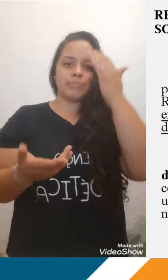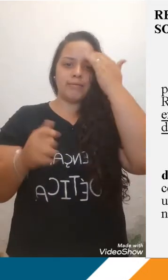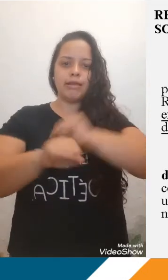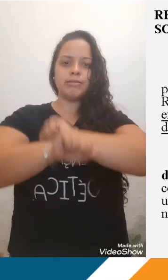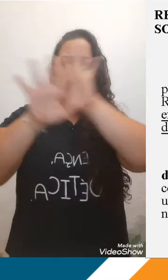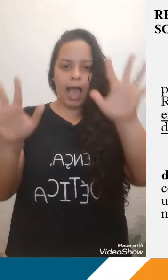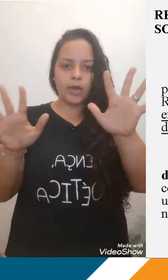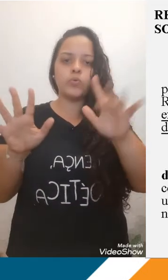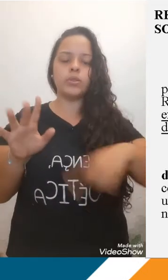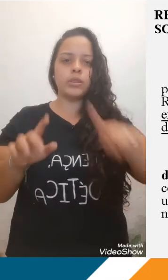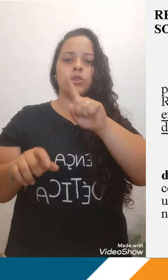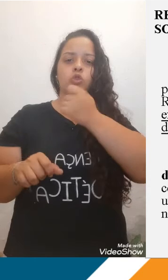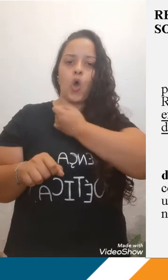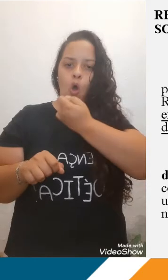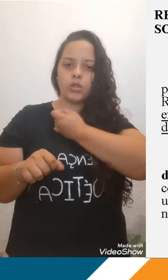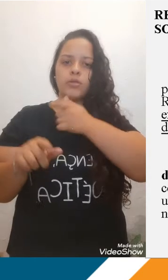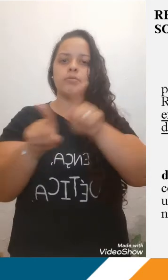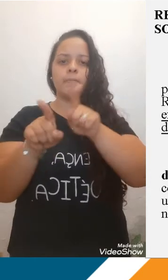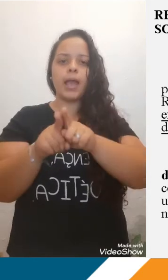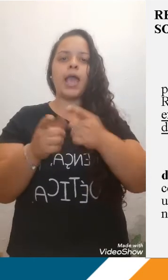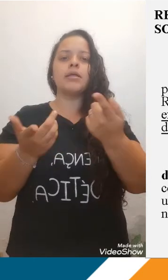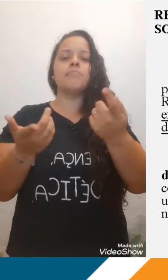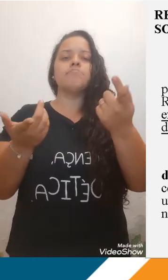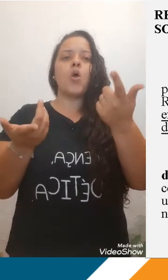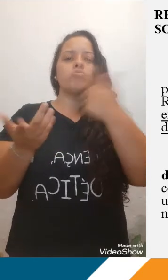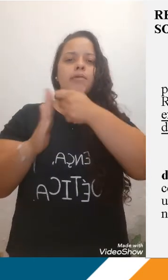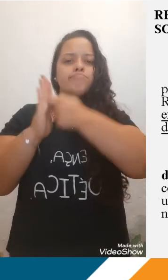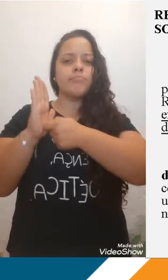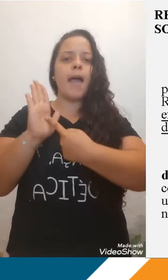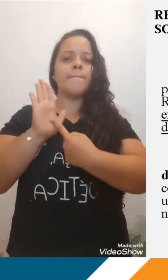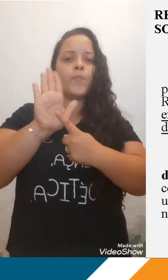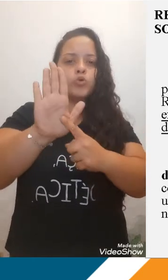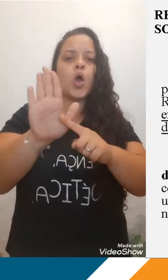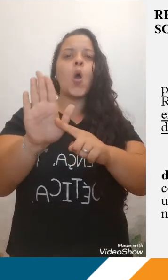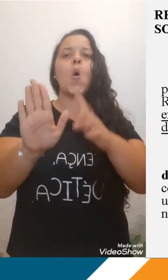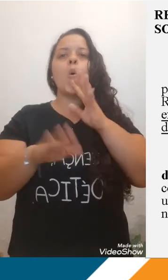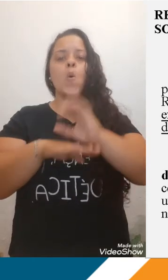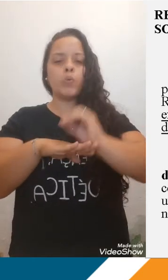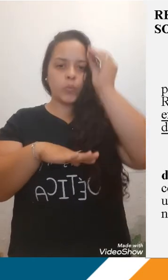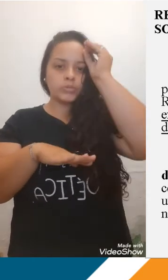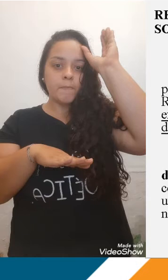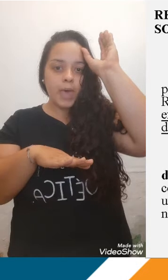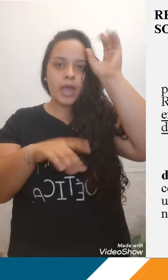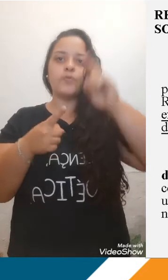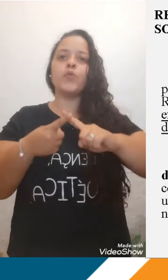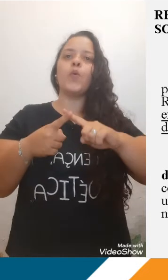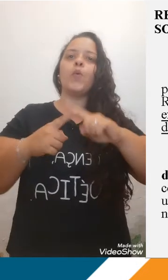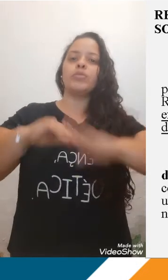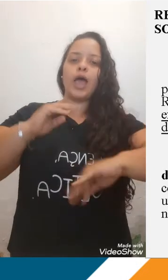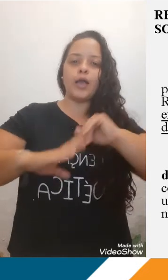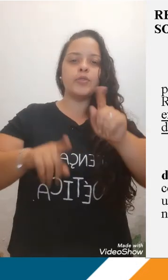de avaliação e para que ele consiga demonstrar que, além dos conhecimentos técnicos científicos e